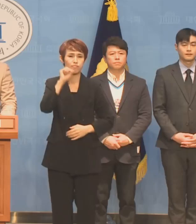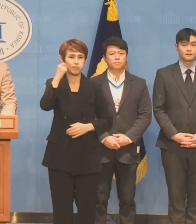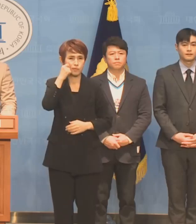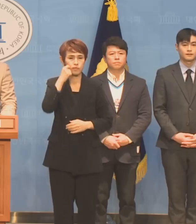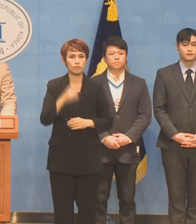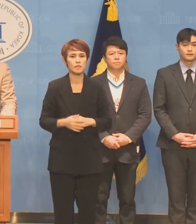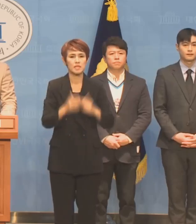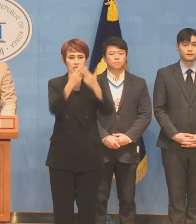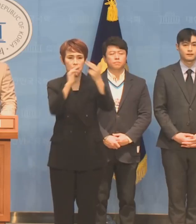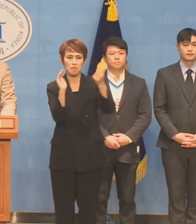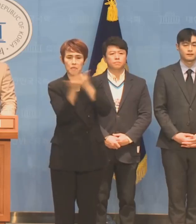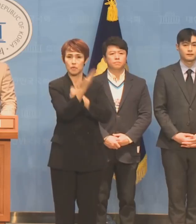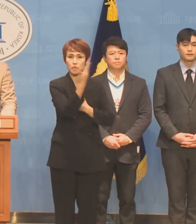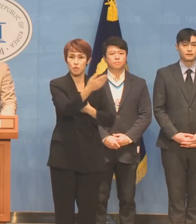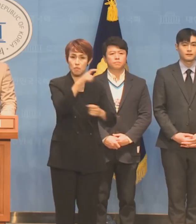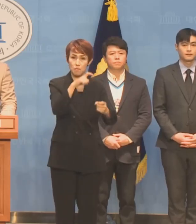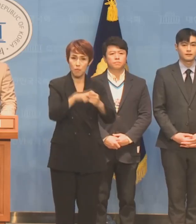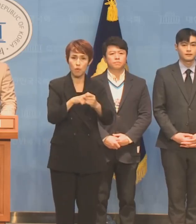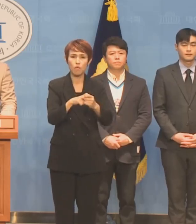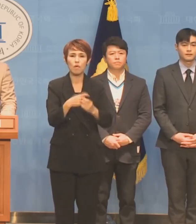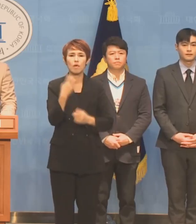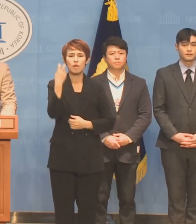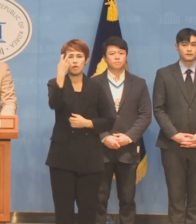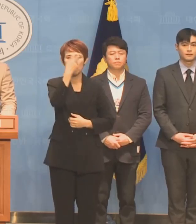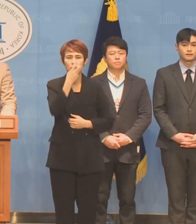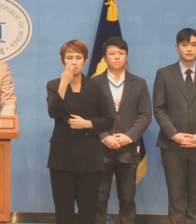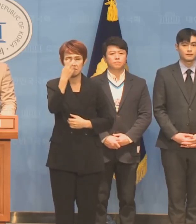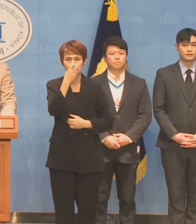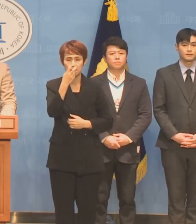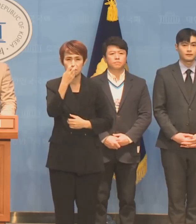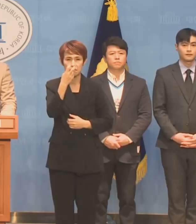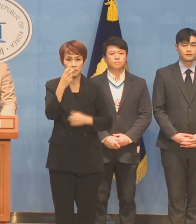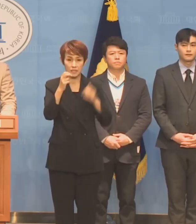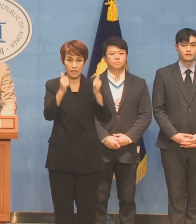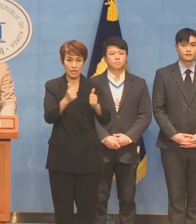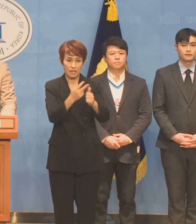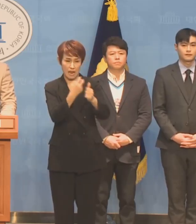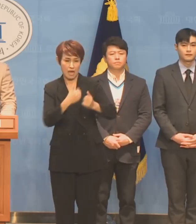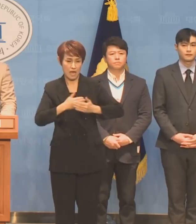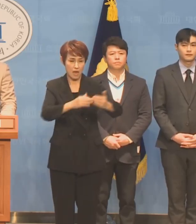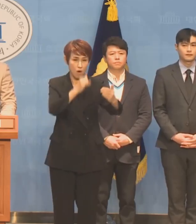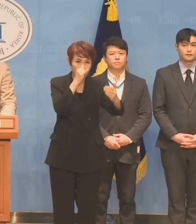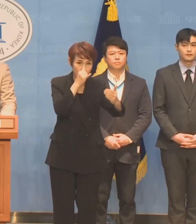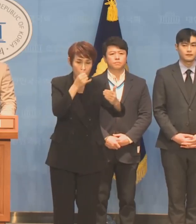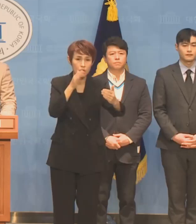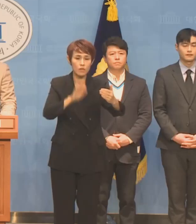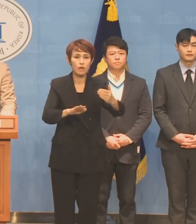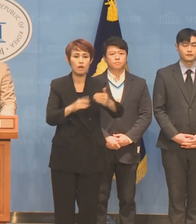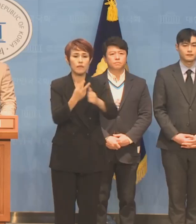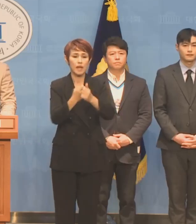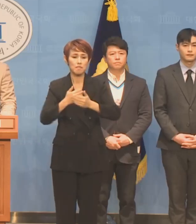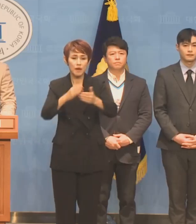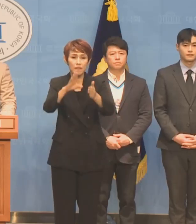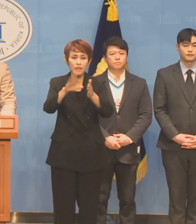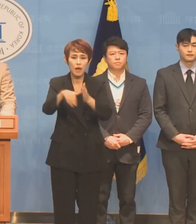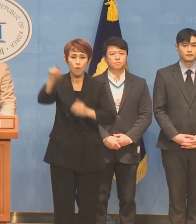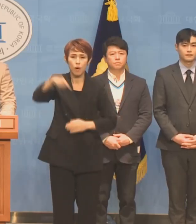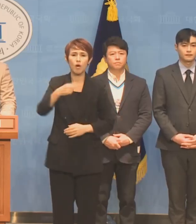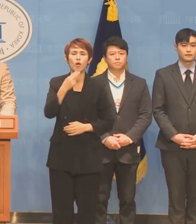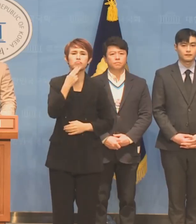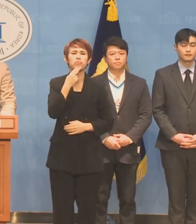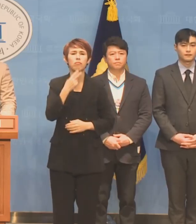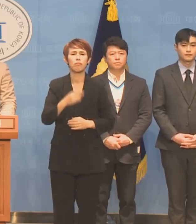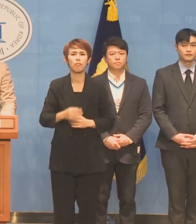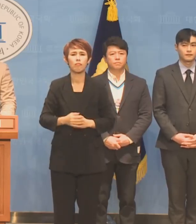이재명만을 지키기 위해 무분별한 검사 탄핵에 진행해 놓고 정작 탄핵안 심리 때는 출석하지 않는